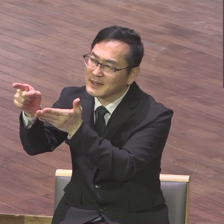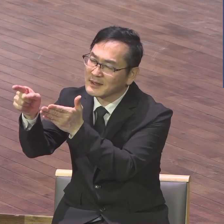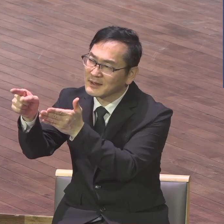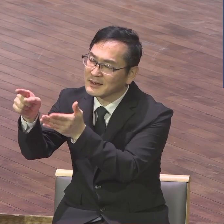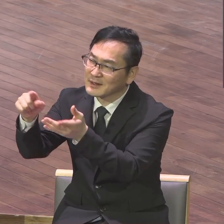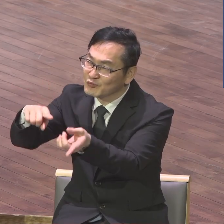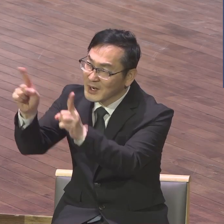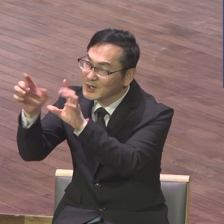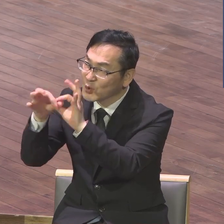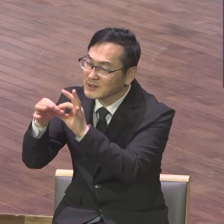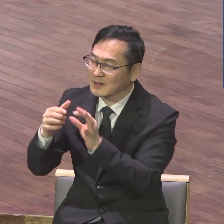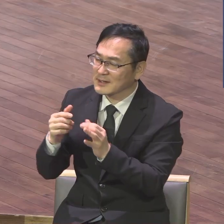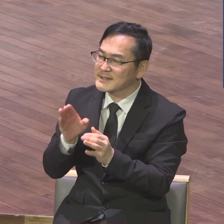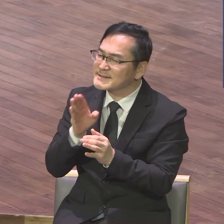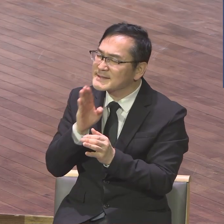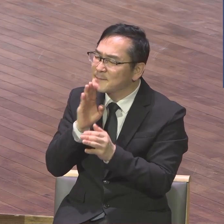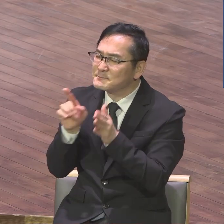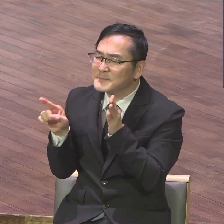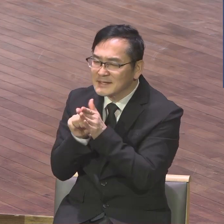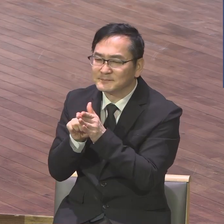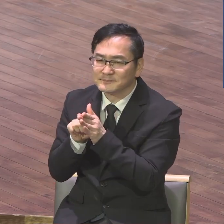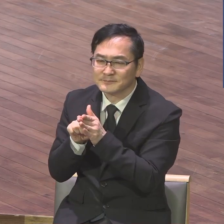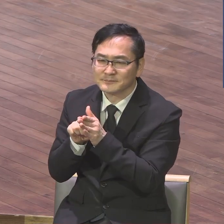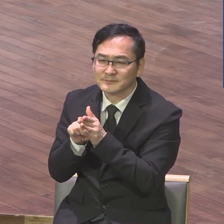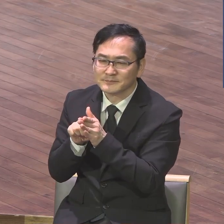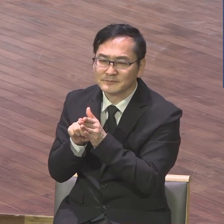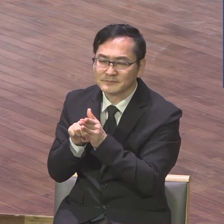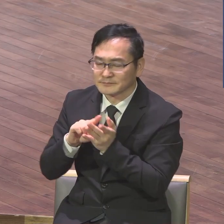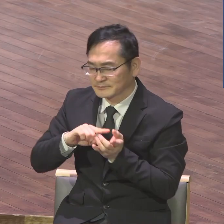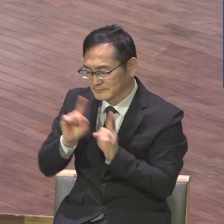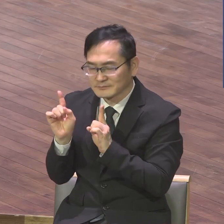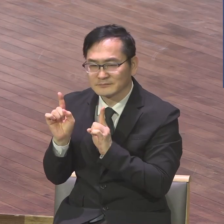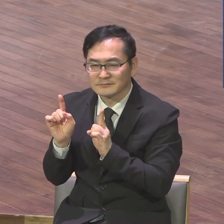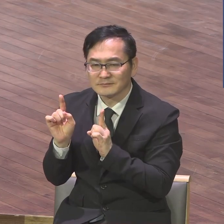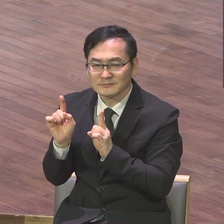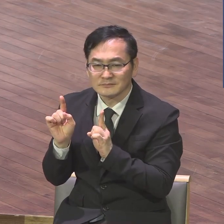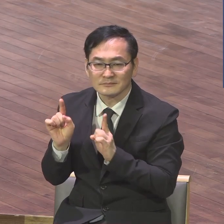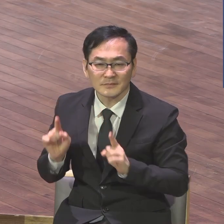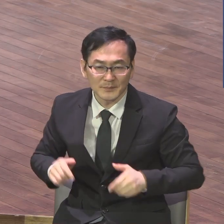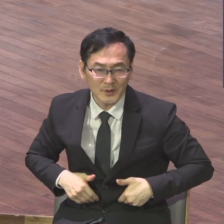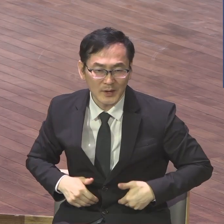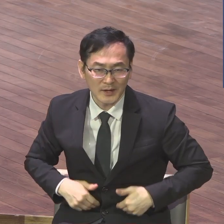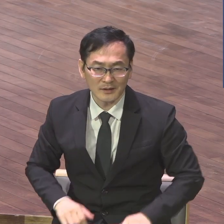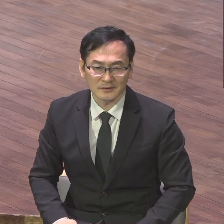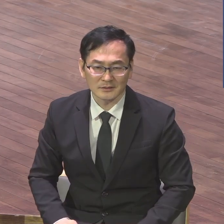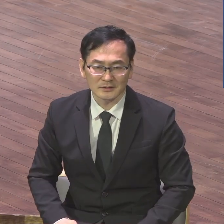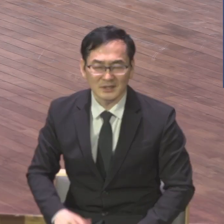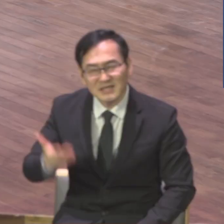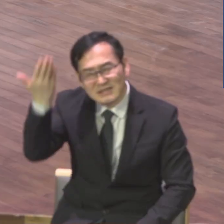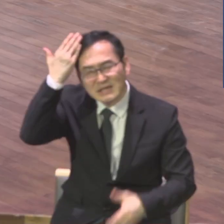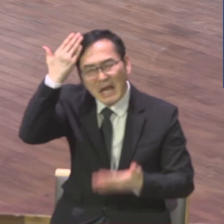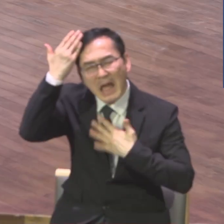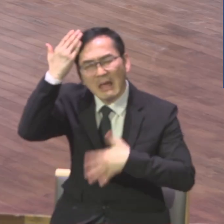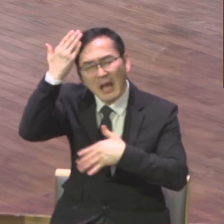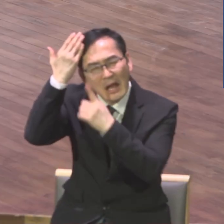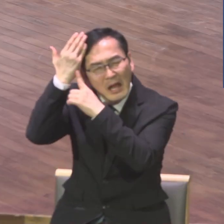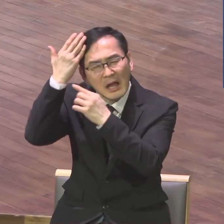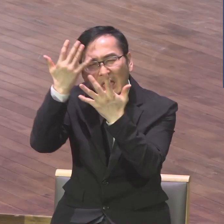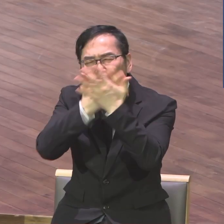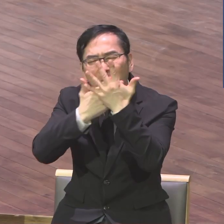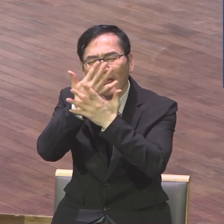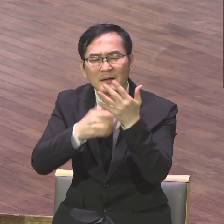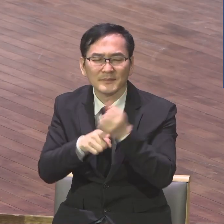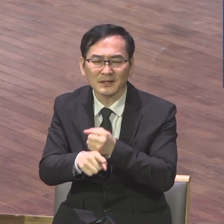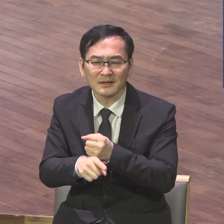자리로 나아가자. 여기 모든 성도들 안다라고 하는 희미한 그런 신앙이